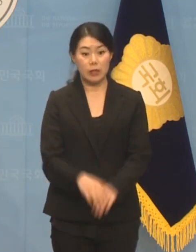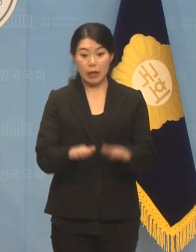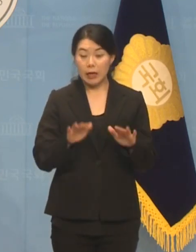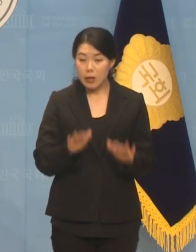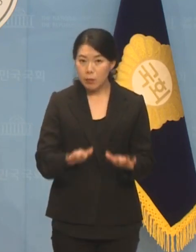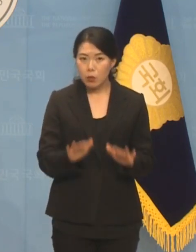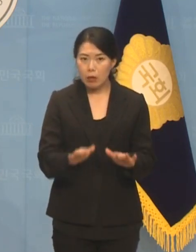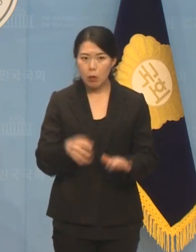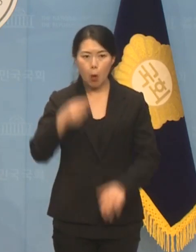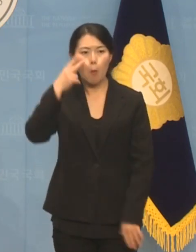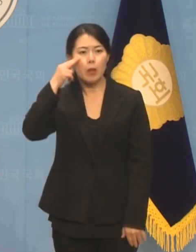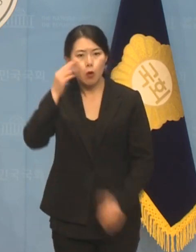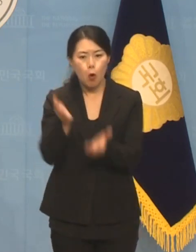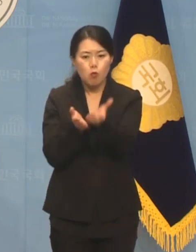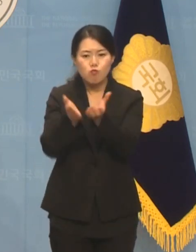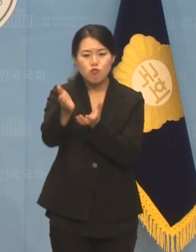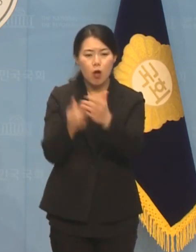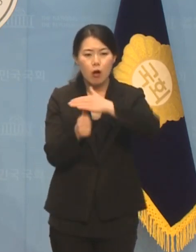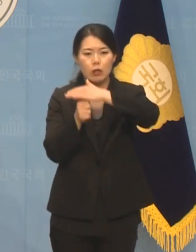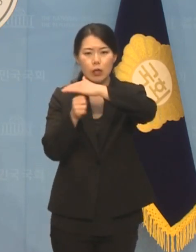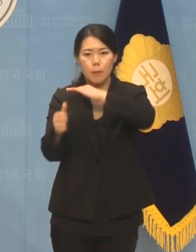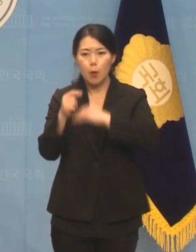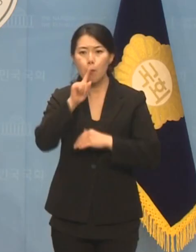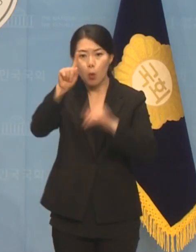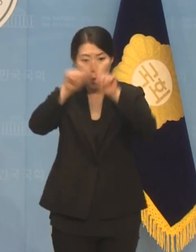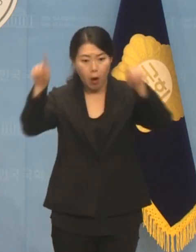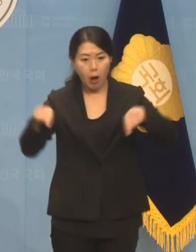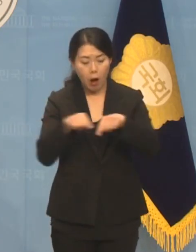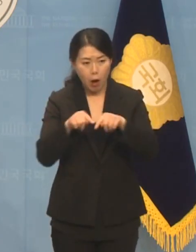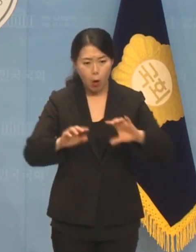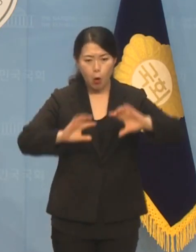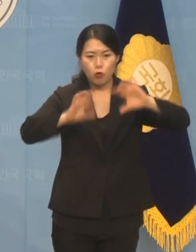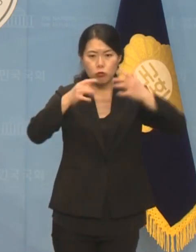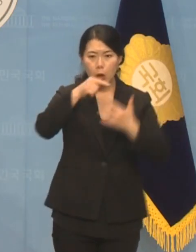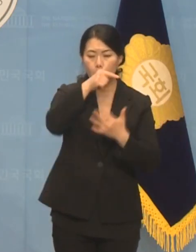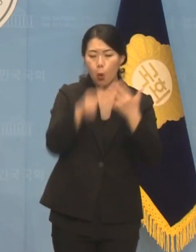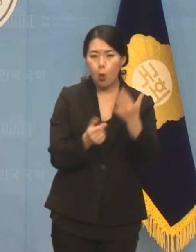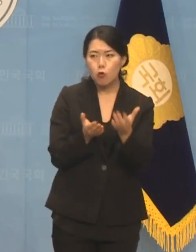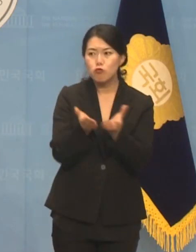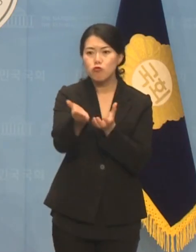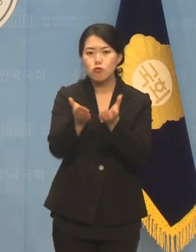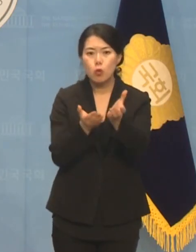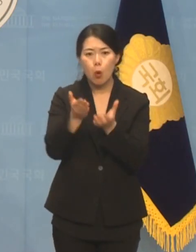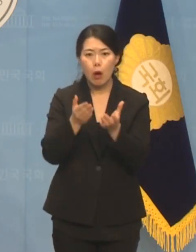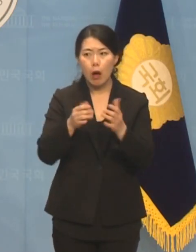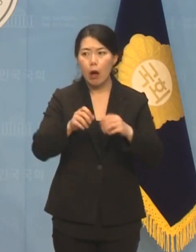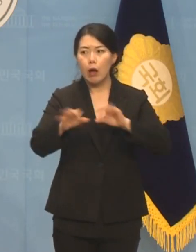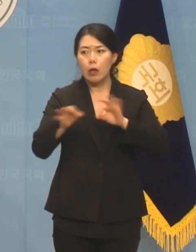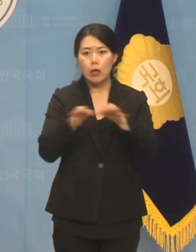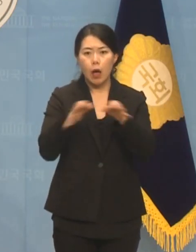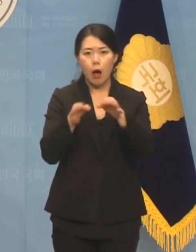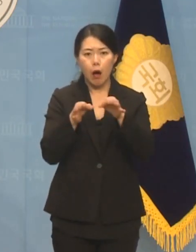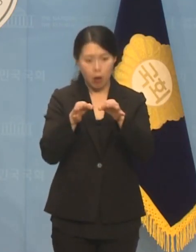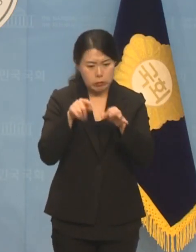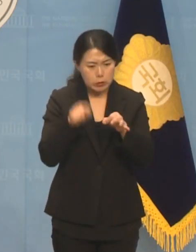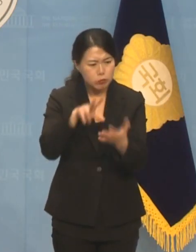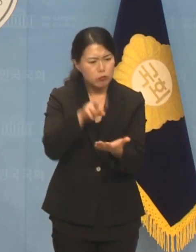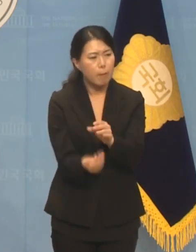이번에는 미국 무역대표부의 보고서가 국내 컨텐츠 유통시장의 근간을 파고들고